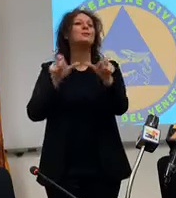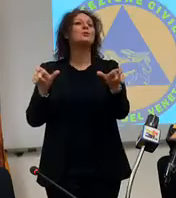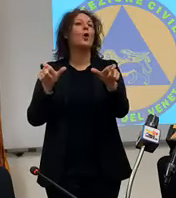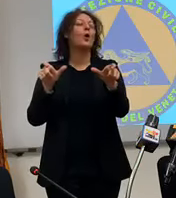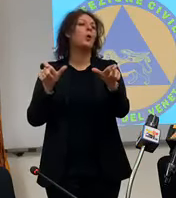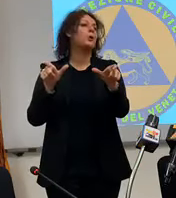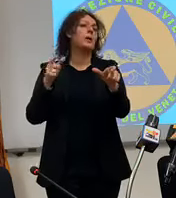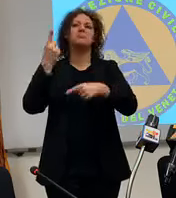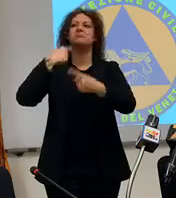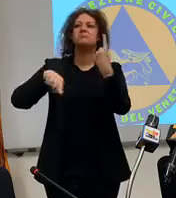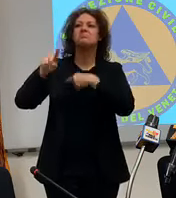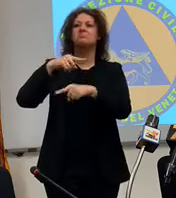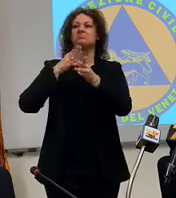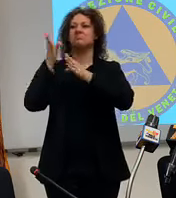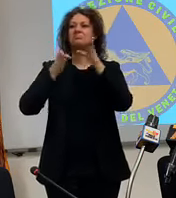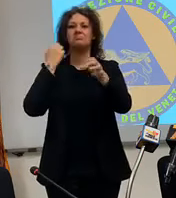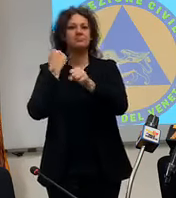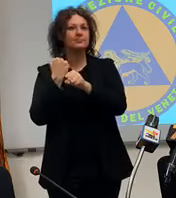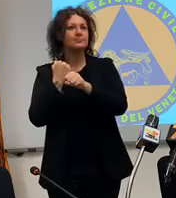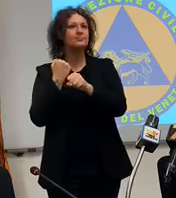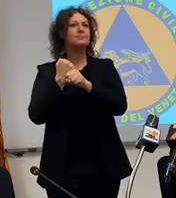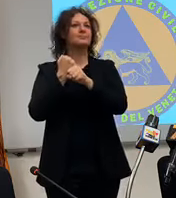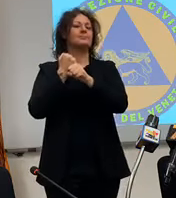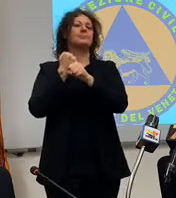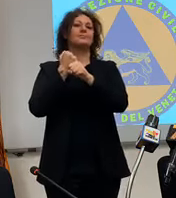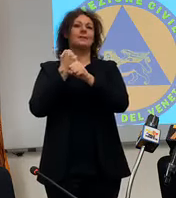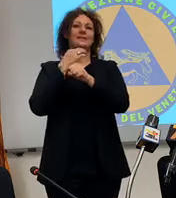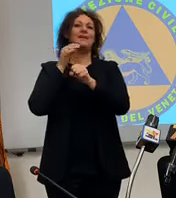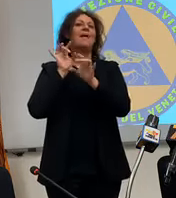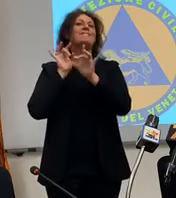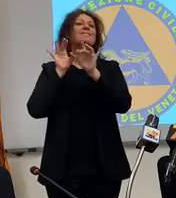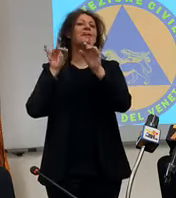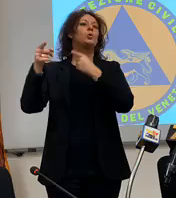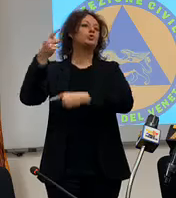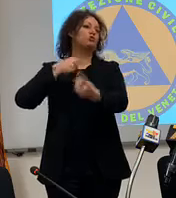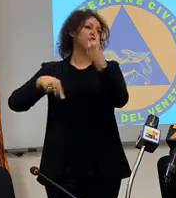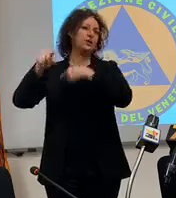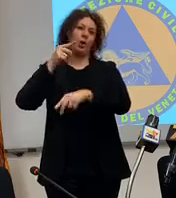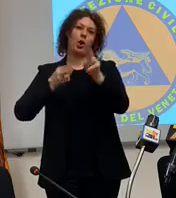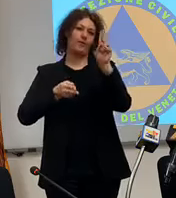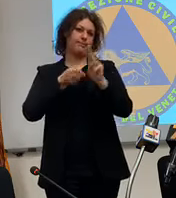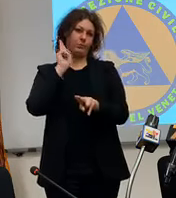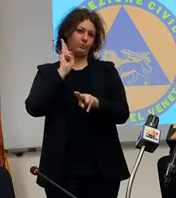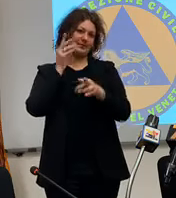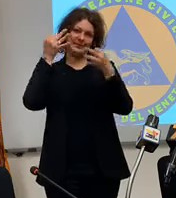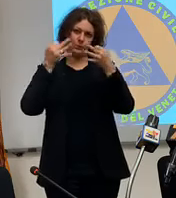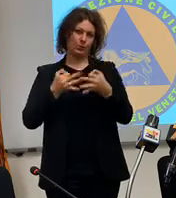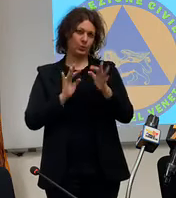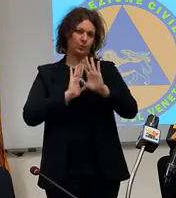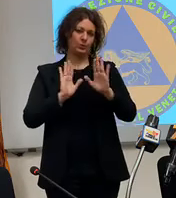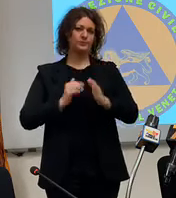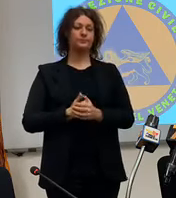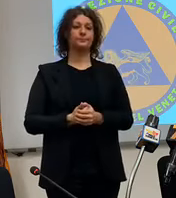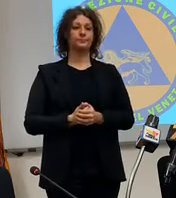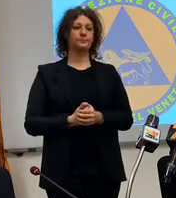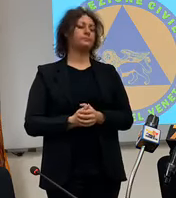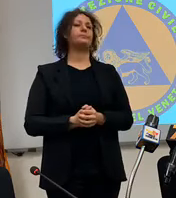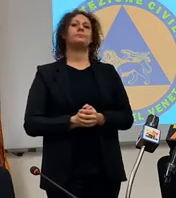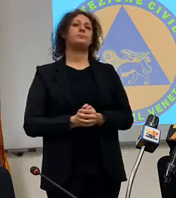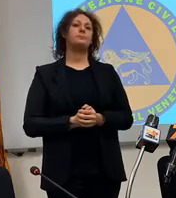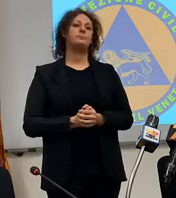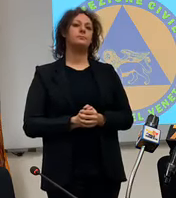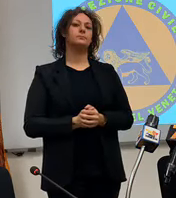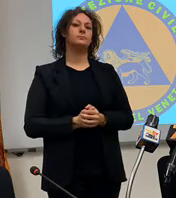attività lavorativa c'è una maggiore circolazione del virus e questo sicuramente è vero anche quello che diceva il presidente che